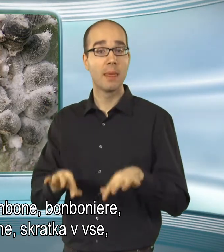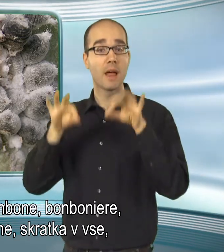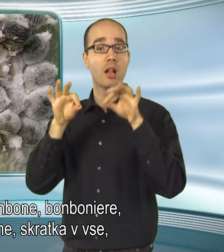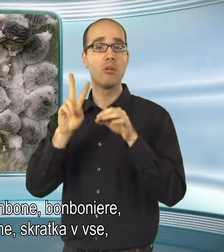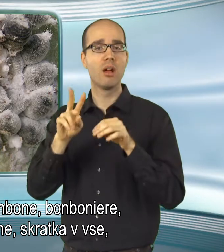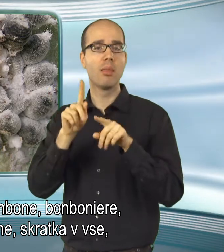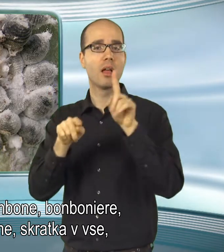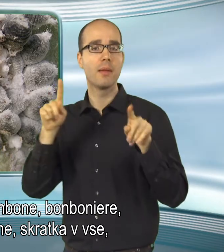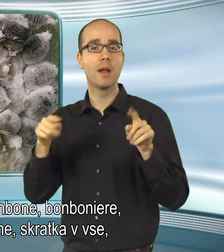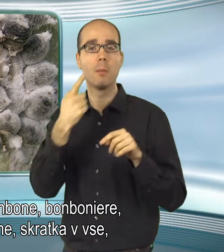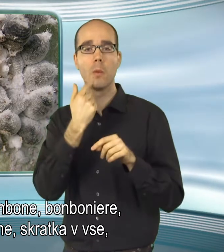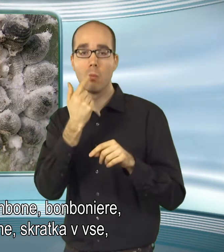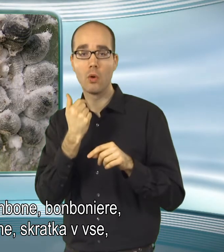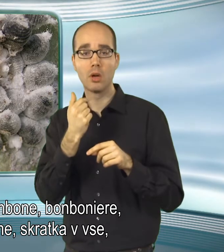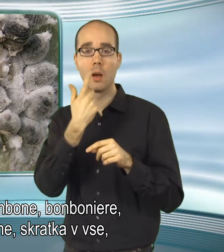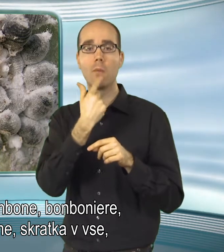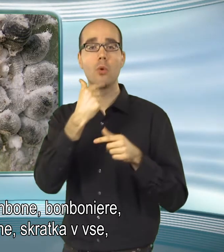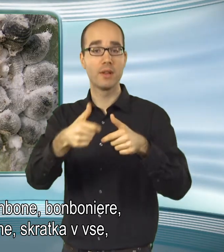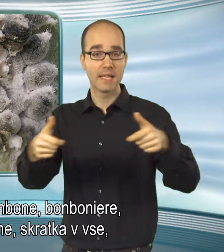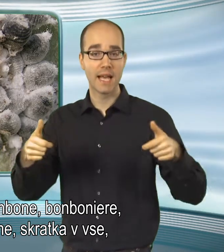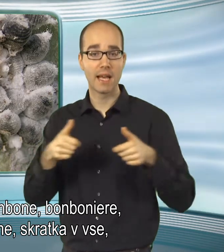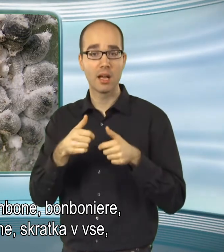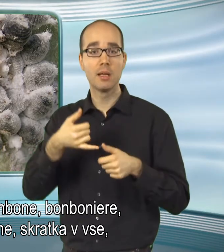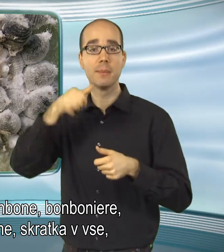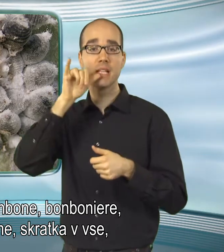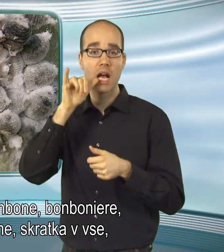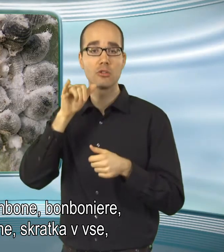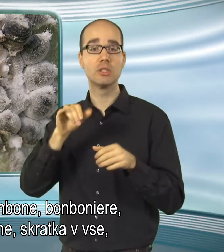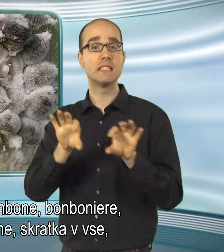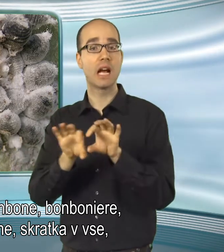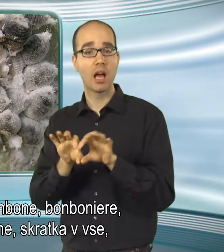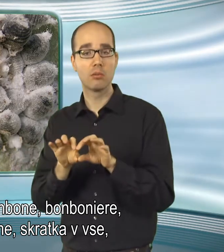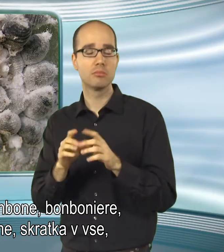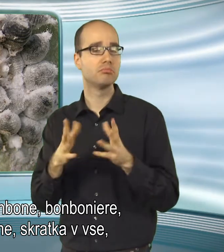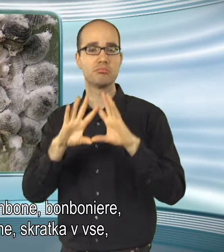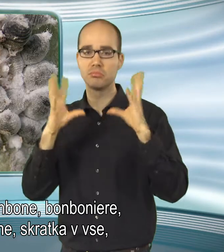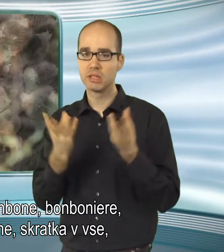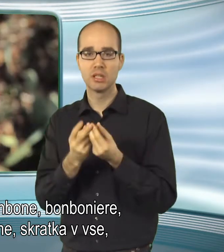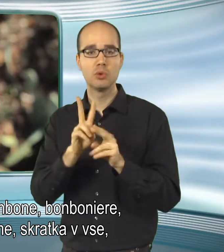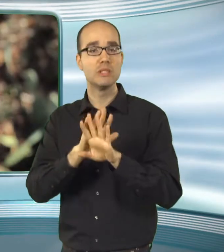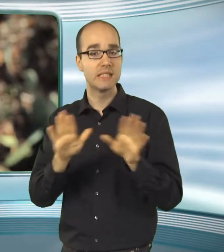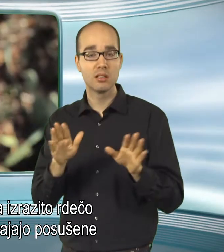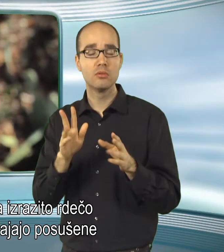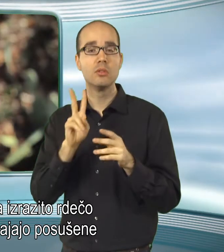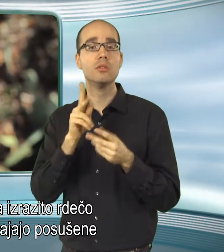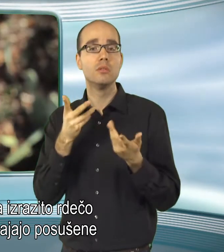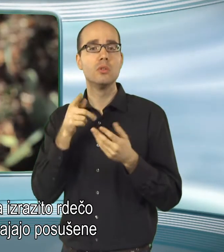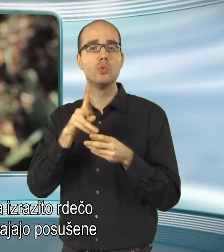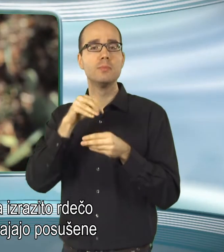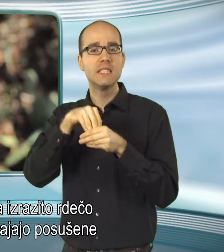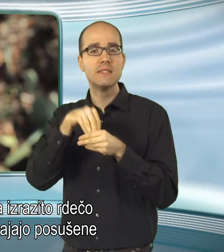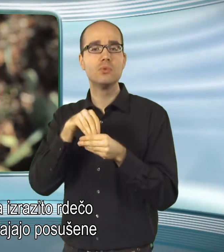V nekatere bombone, bombonjere, pijače, salame, skratka vse, kjer gre za izrazito rdečo